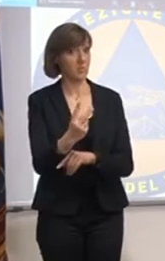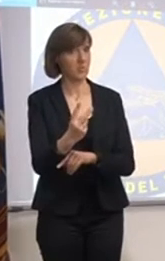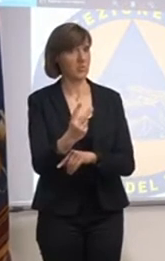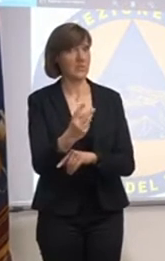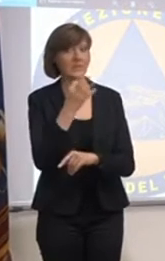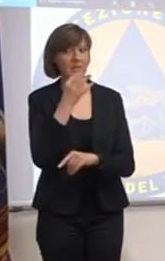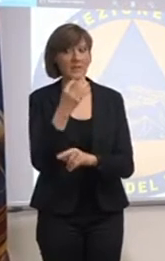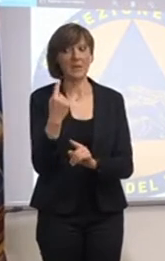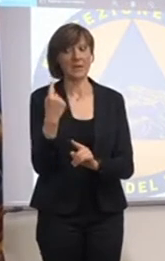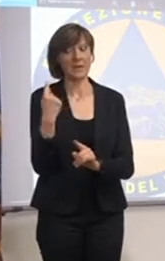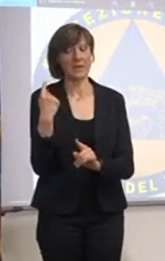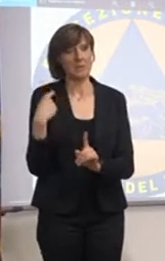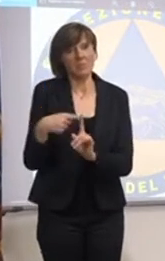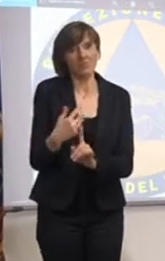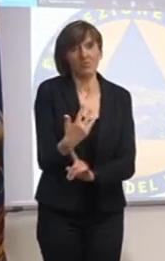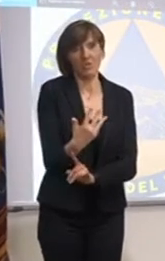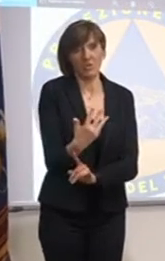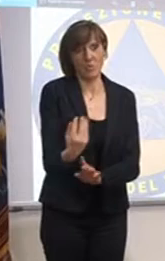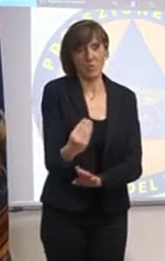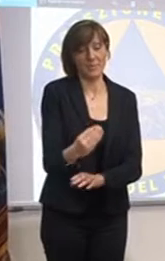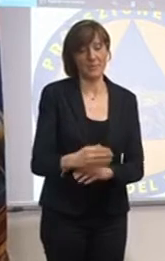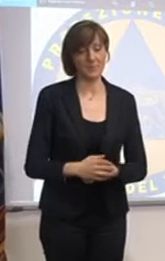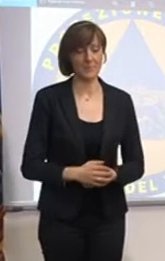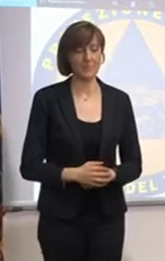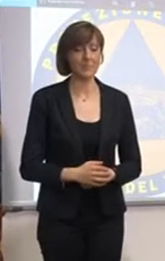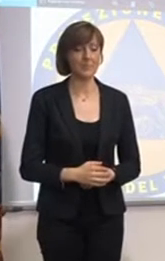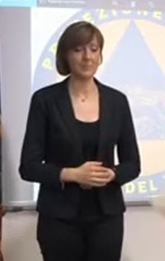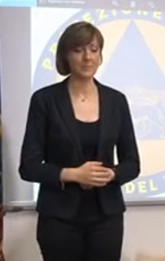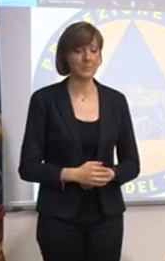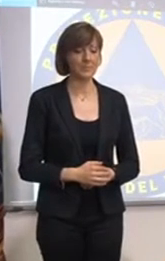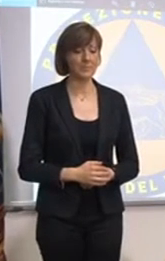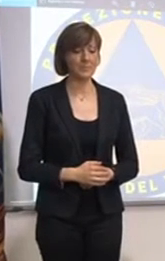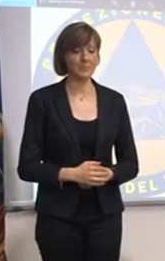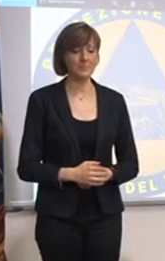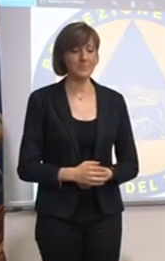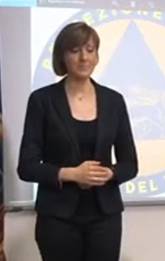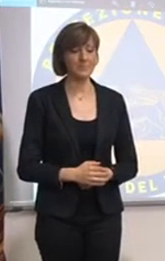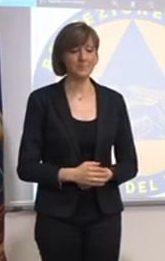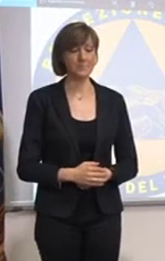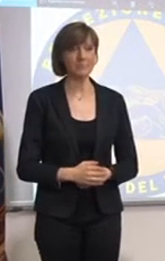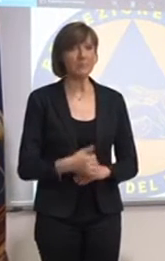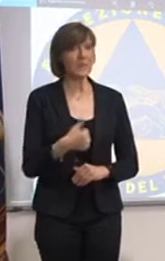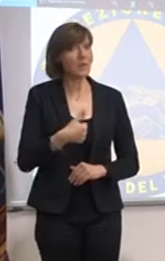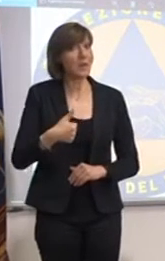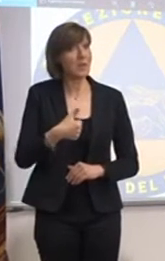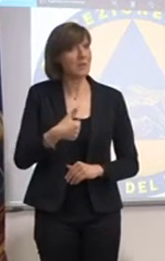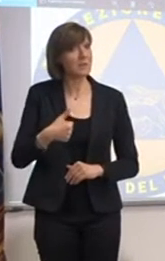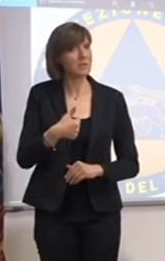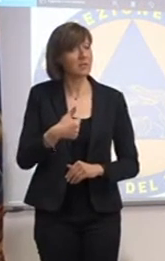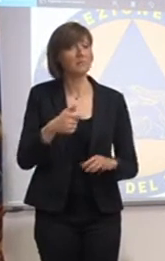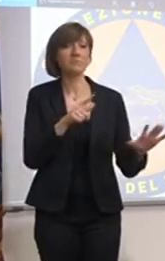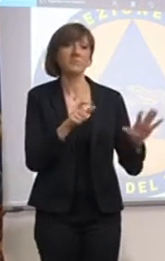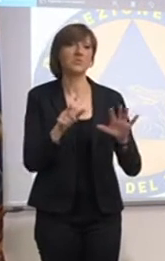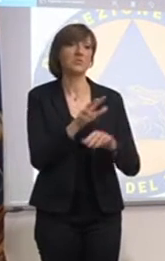888.273, 5.894 in più rispetto a ieri, numero positivi 19.250, persone in isolamento